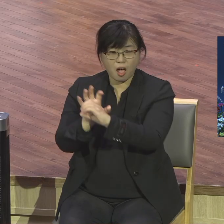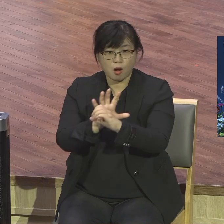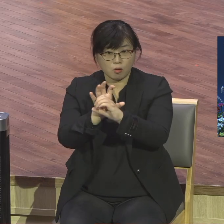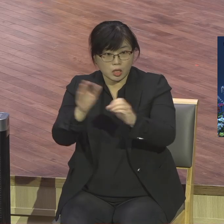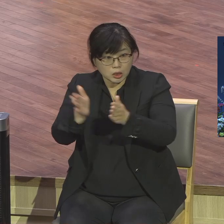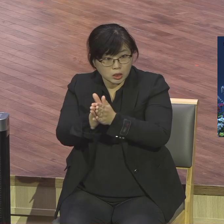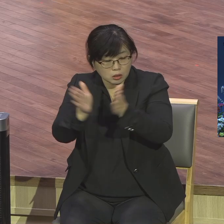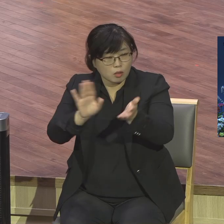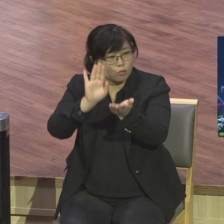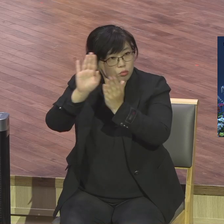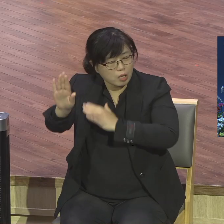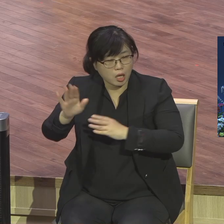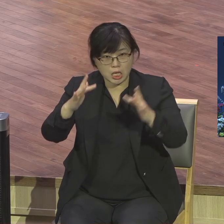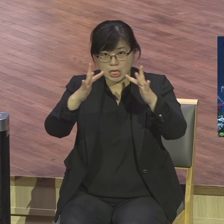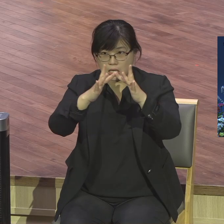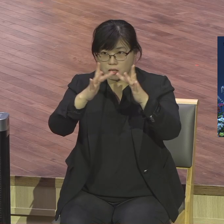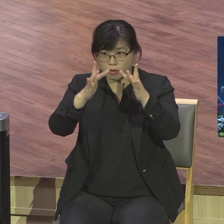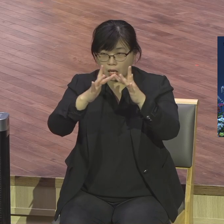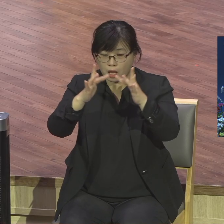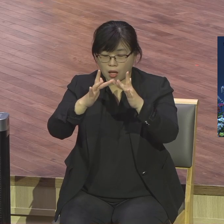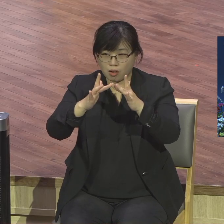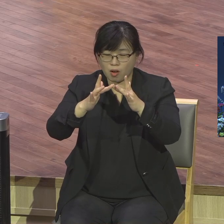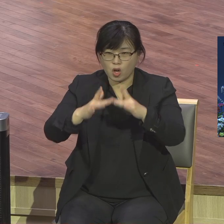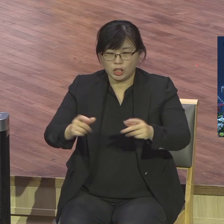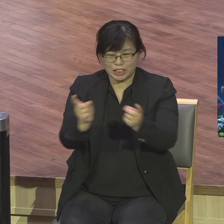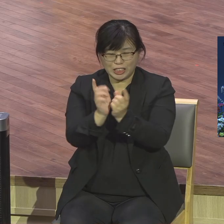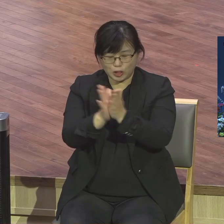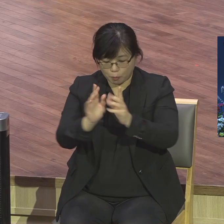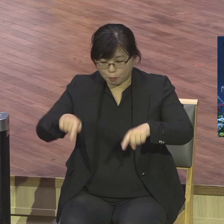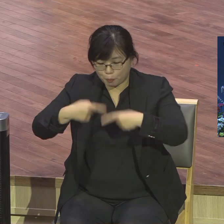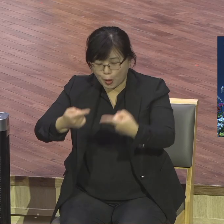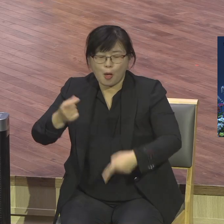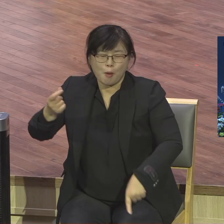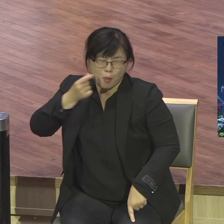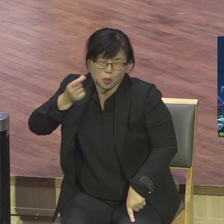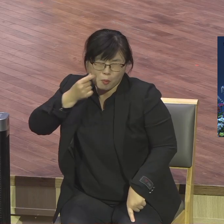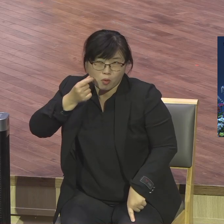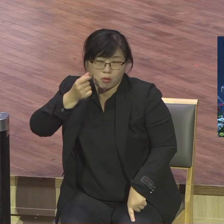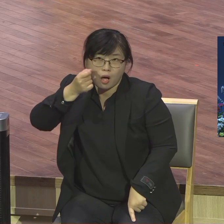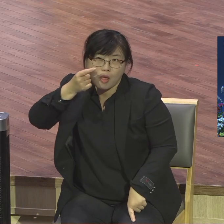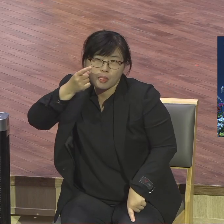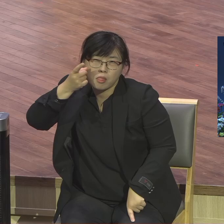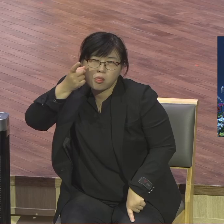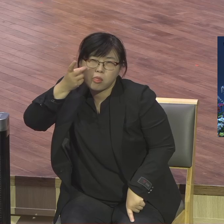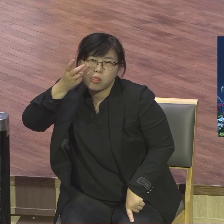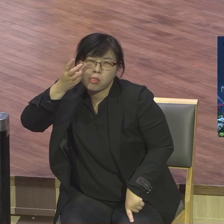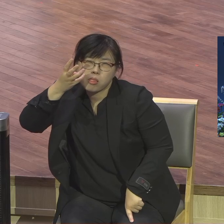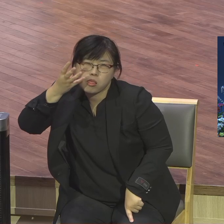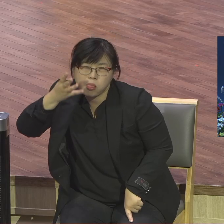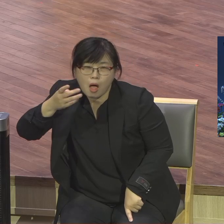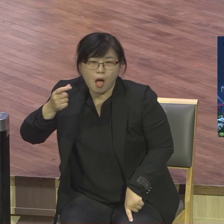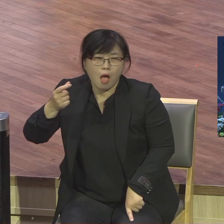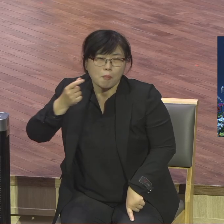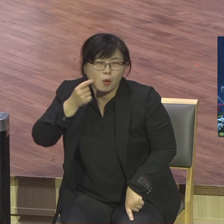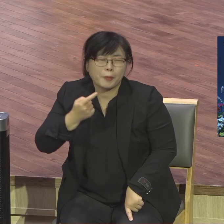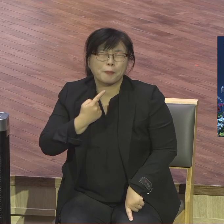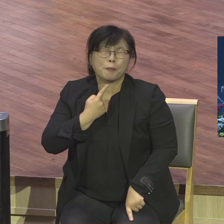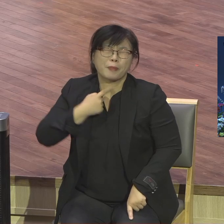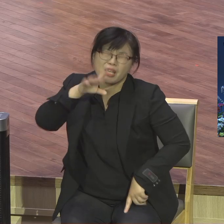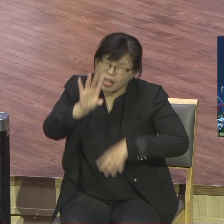인터넷 온라인 예배들이다가 나올 성도들이 함께 예배를 싶어 그 마음이 간절한 것을 느낄 수 있었다니까요